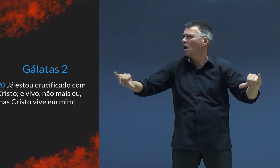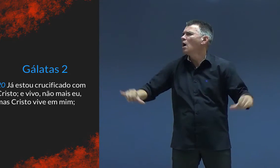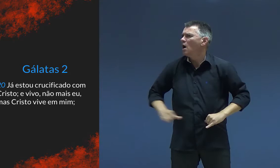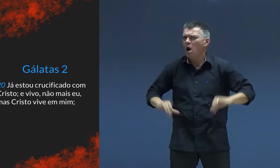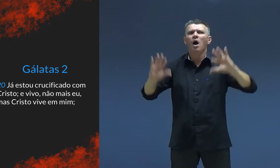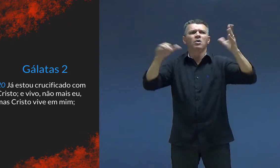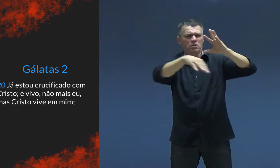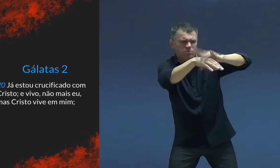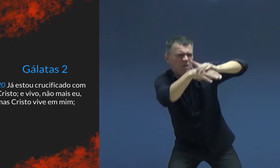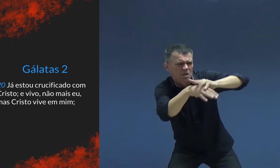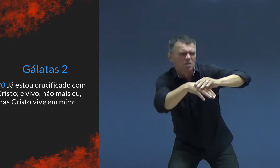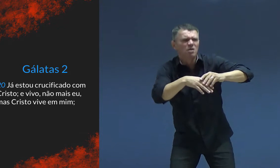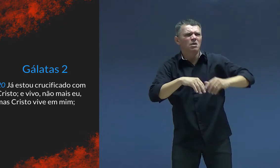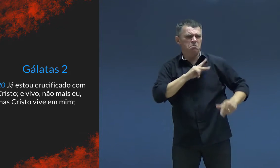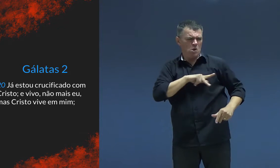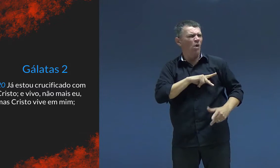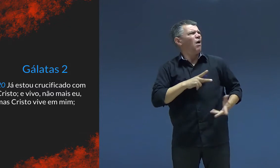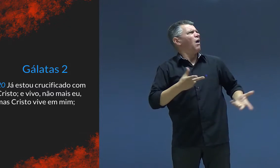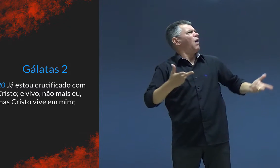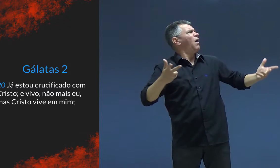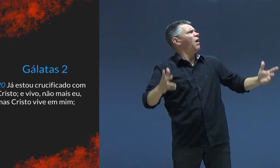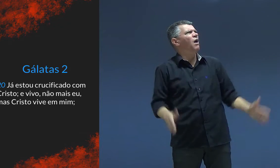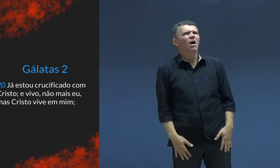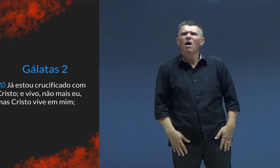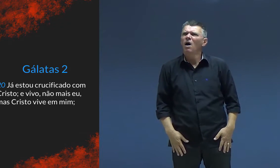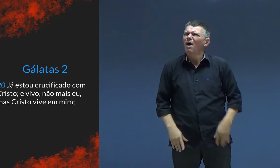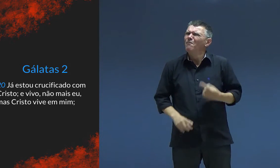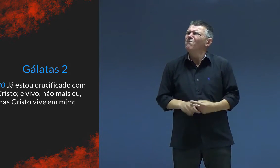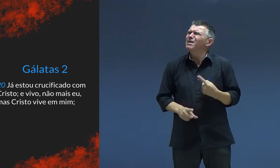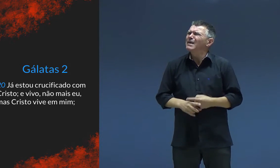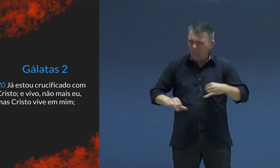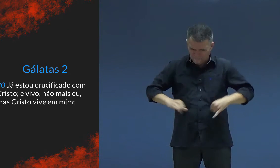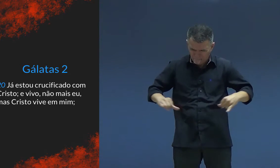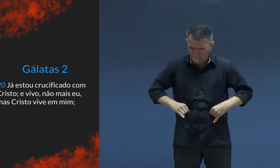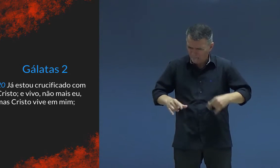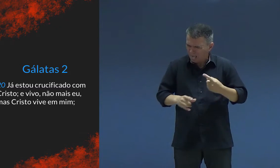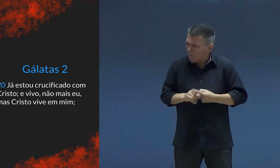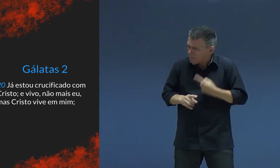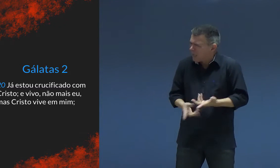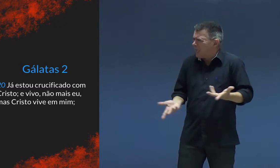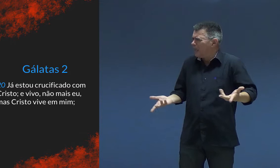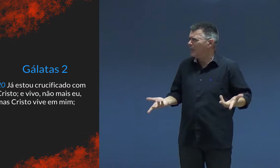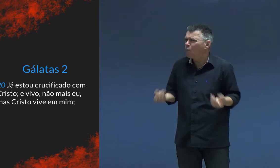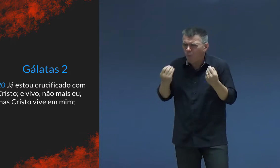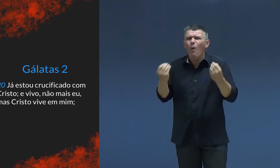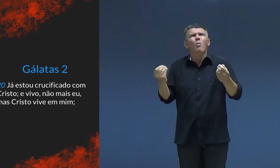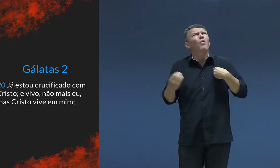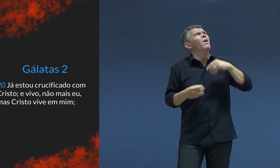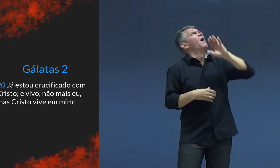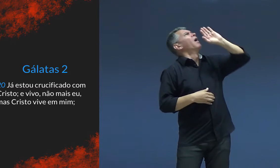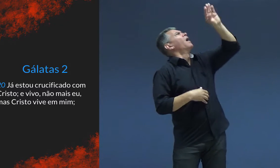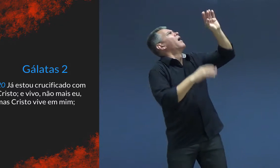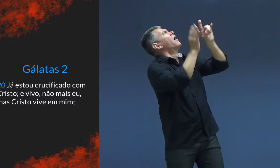prende, eu estou sofrendo, né? E Paulo fala assim: nossa, mas por que eu estou sofrendo tanto? Como é que pode